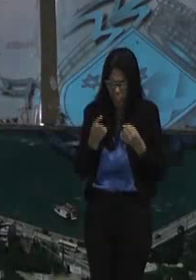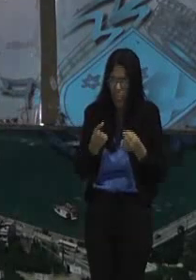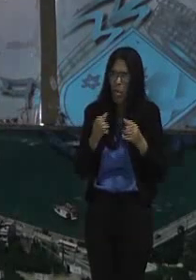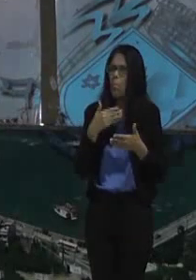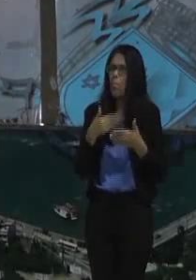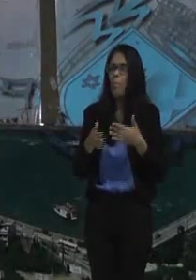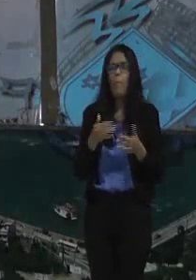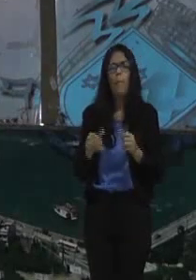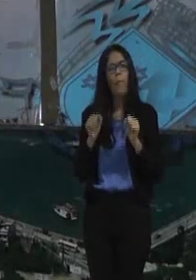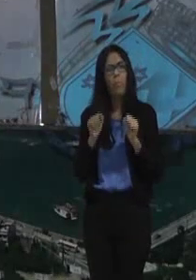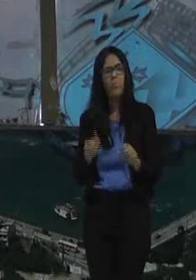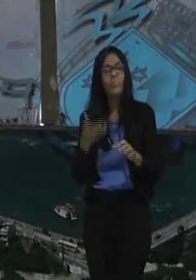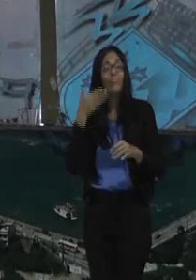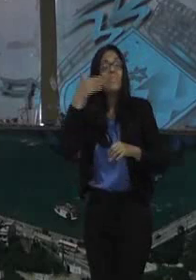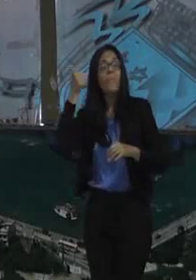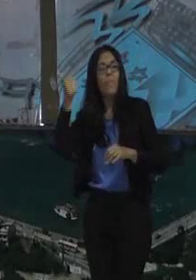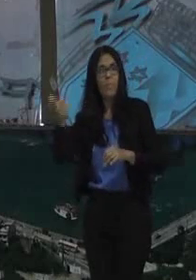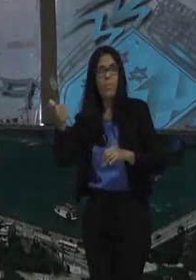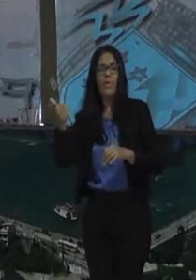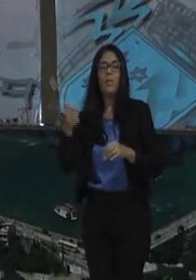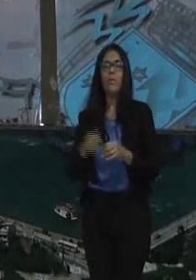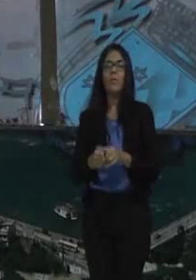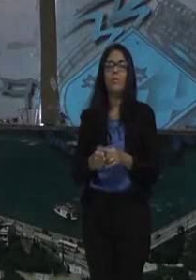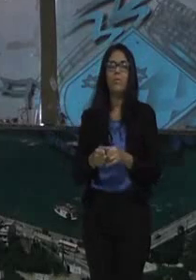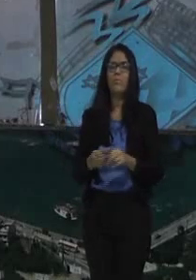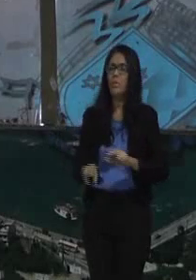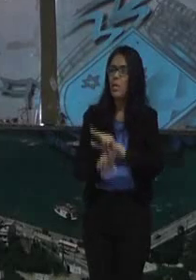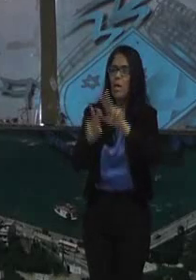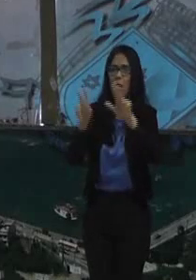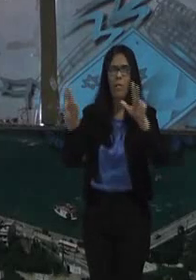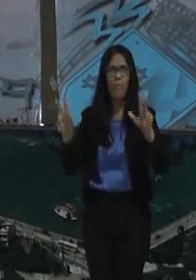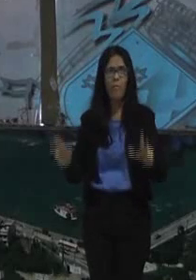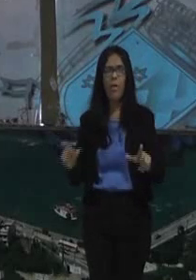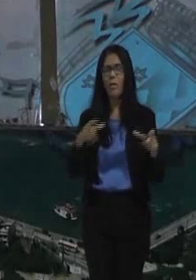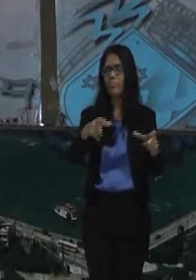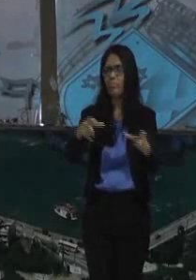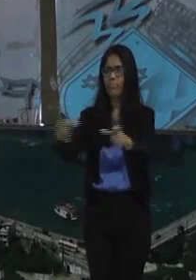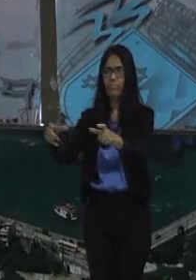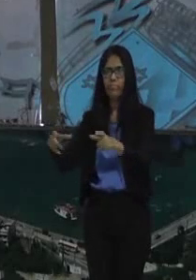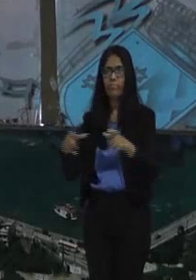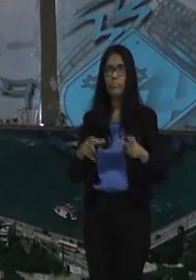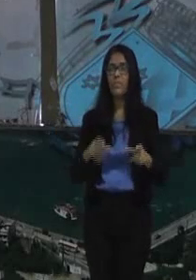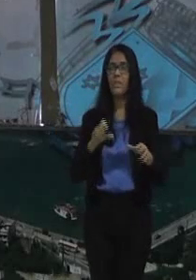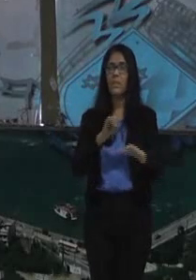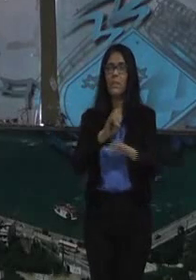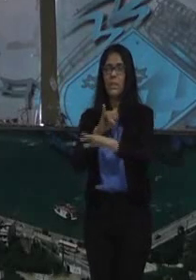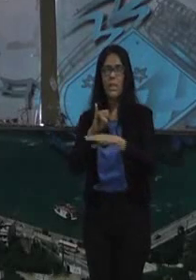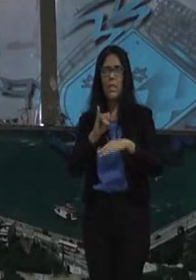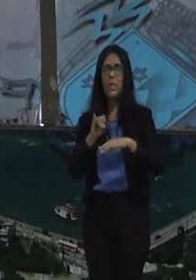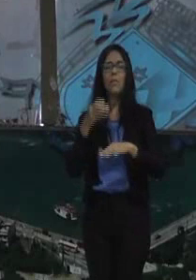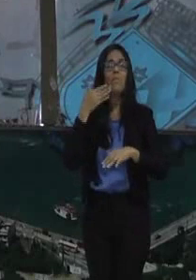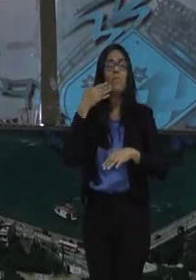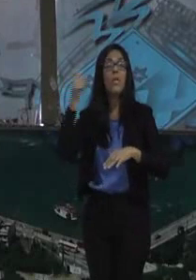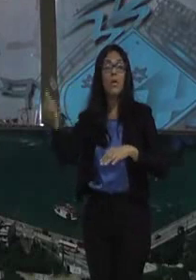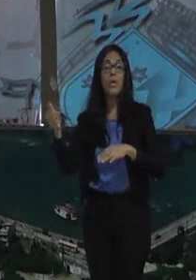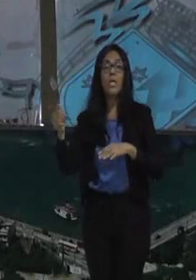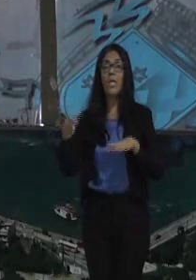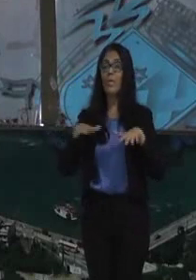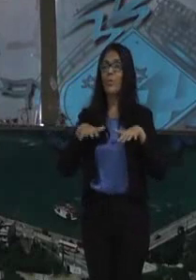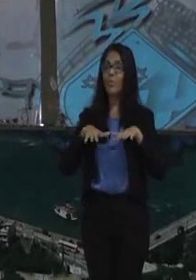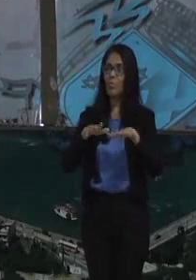o entroncamento no Teotônio Vilela e outro no Banco da Vitória, e também ele seguirá pela ponte Teotônio Vilela, saindo